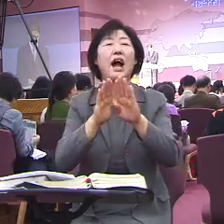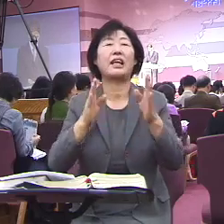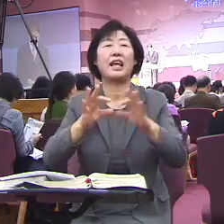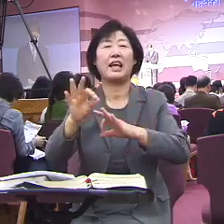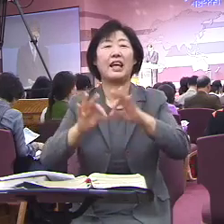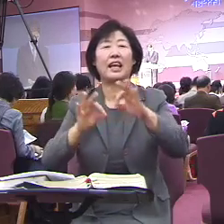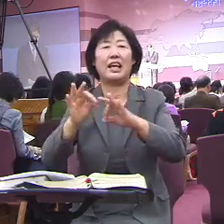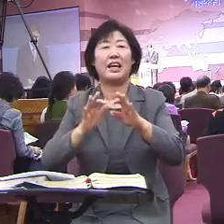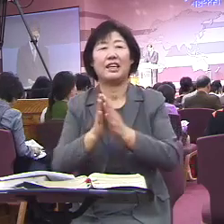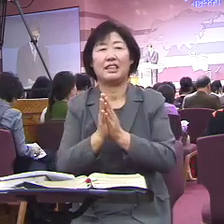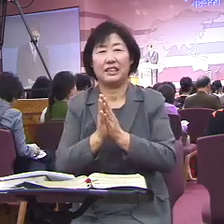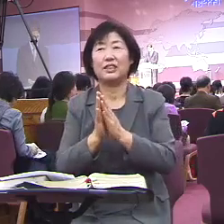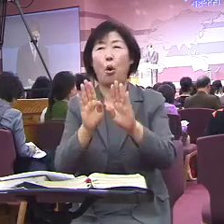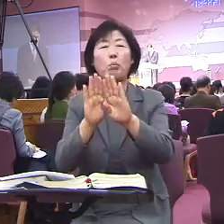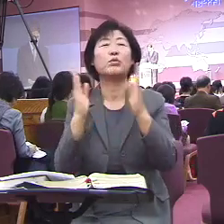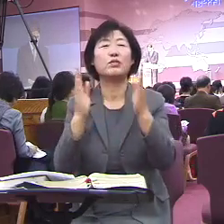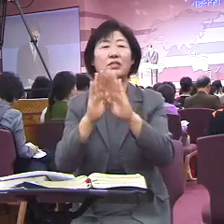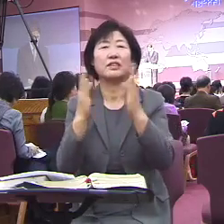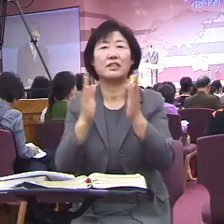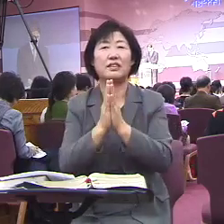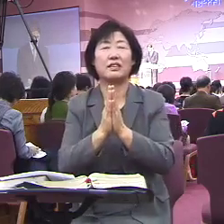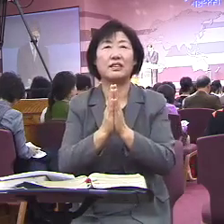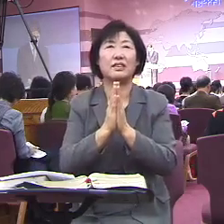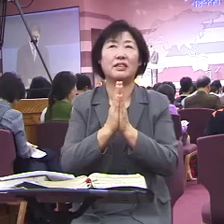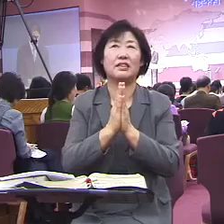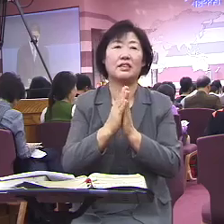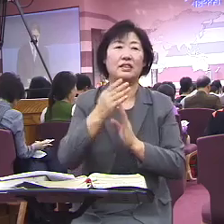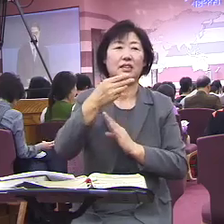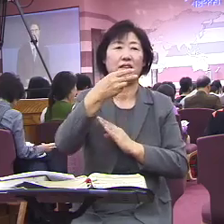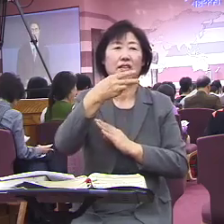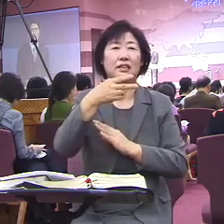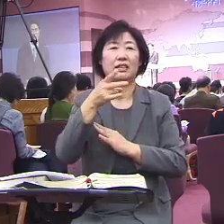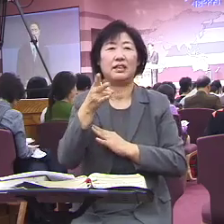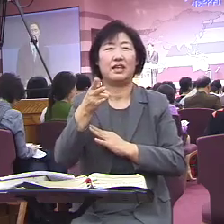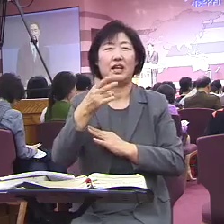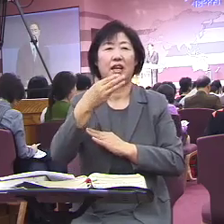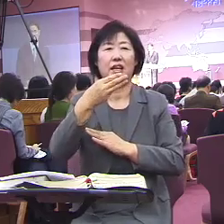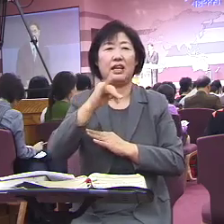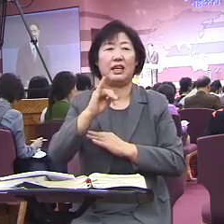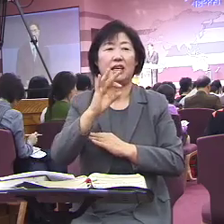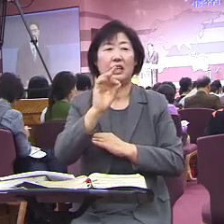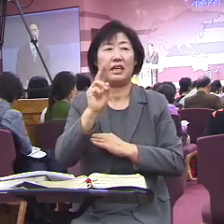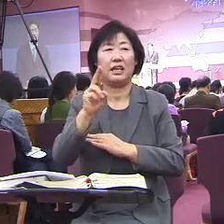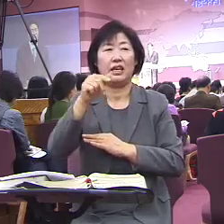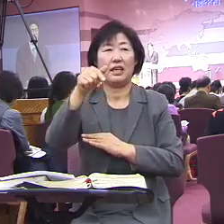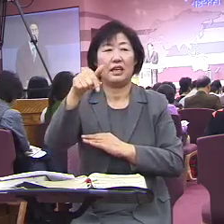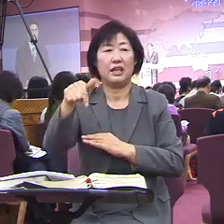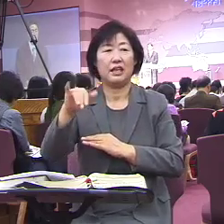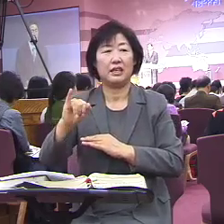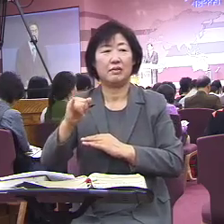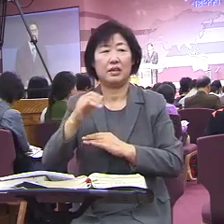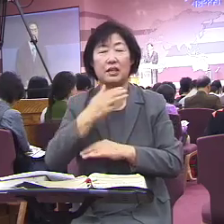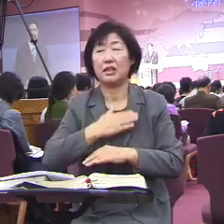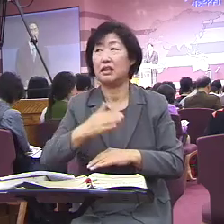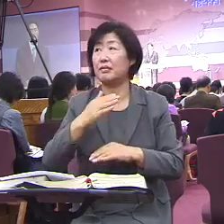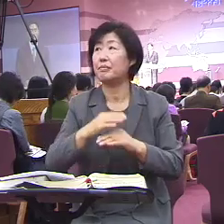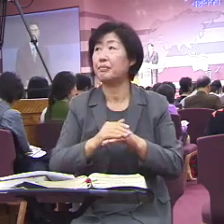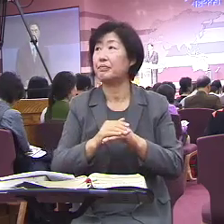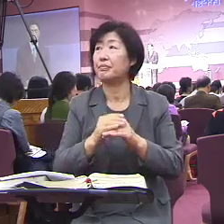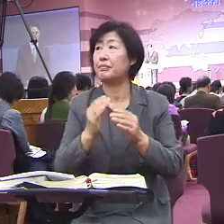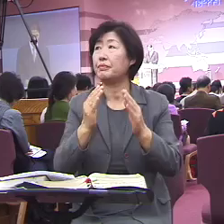한국에서 소천하셨고 이기동 이윤경 성도님의 모친 되시는 고 이순자 권사님 소천하셔서 장례 마치고